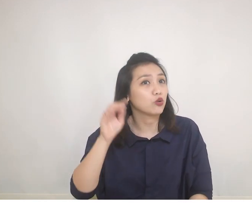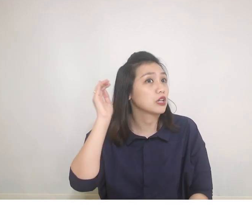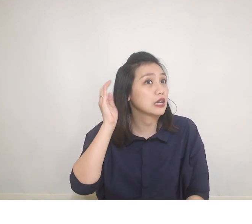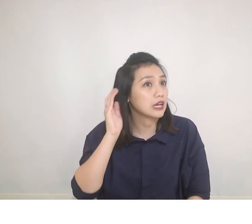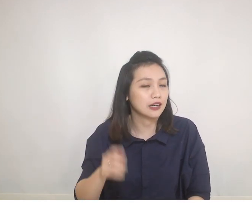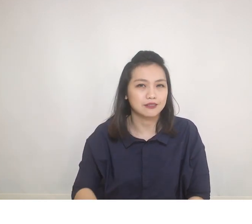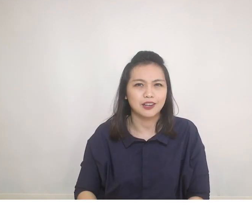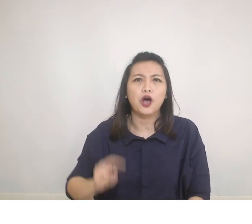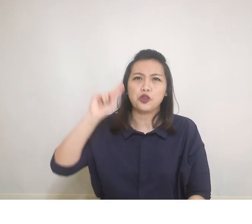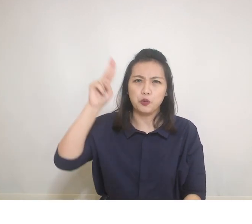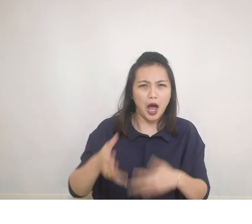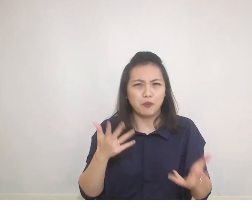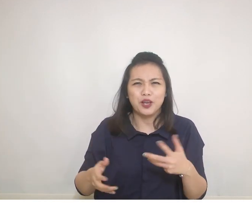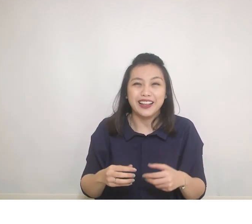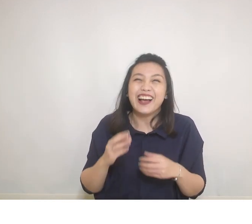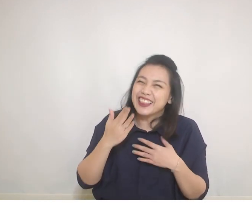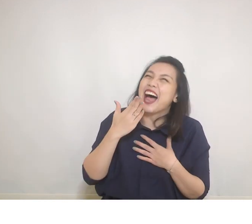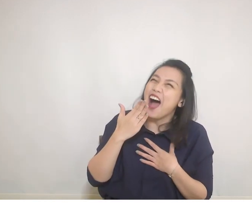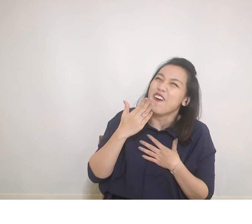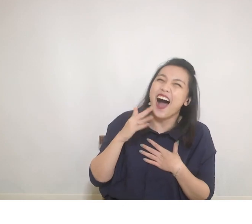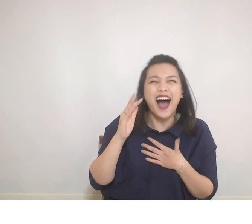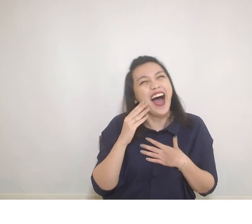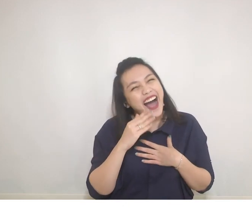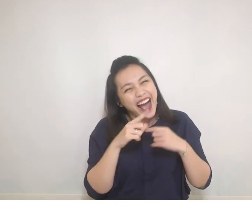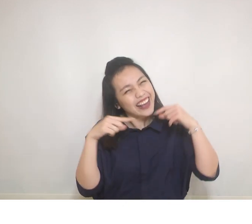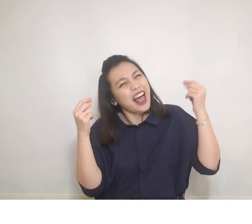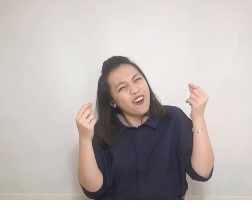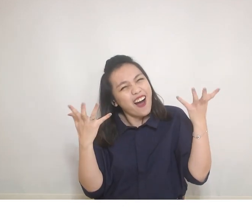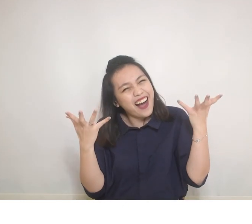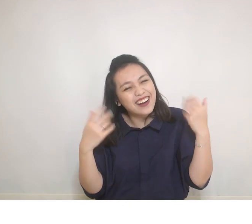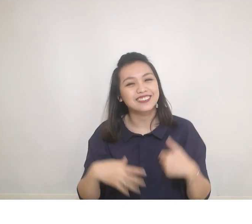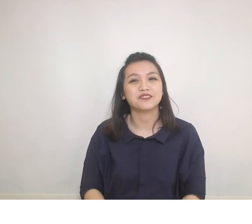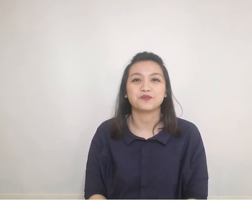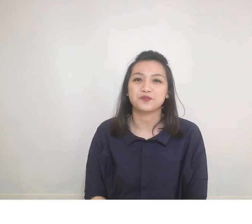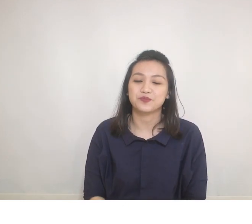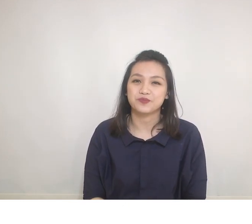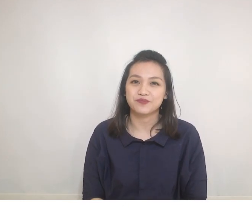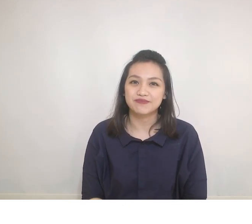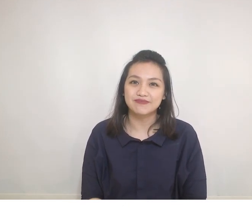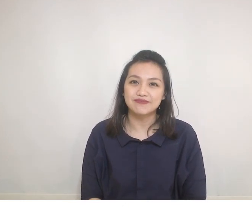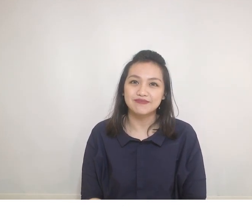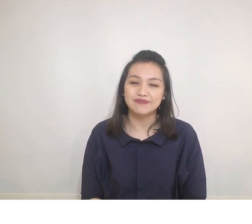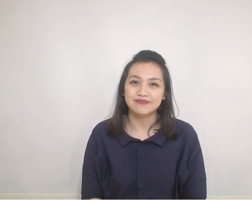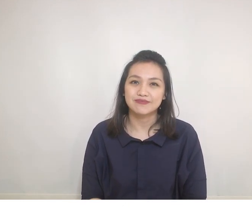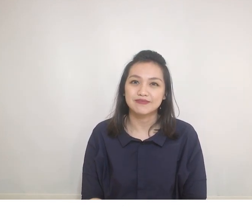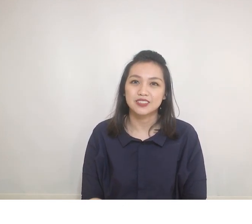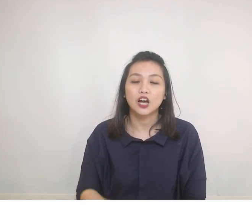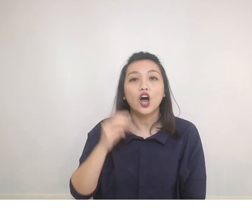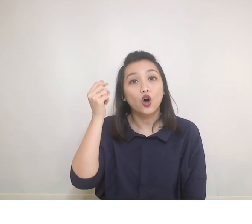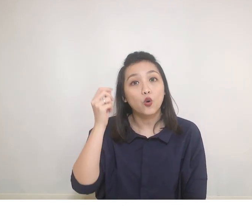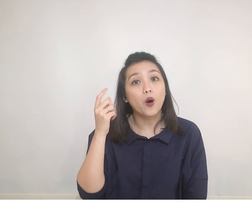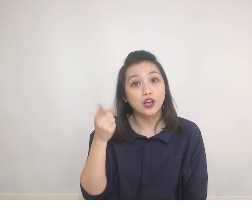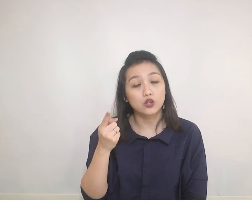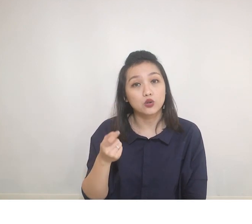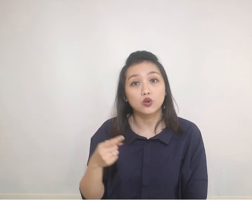maksudnya? Anda yang sudah punya rumah, Anda masih... Mau meresikukan sesuatu yang gak pasti dan tidak jelas. Untuk tadi yang tidak